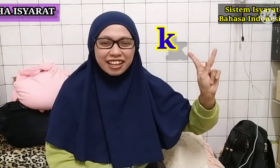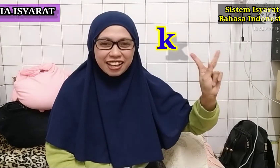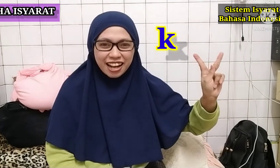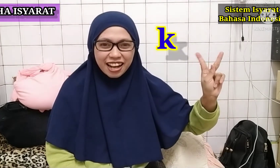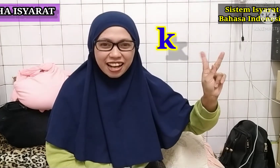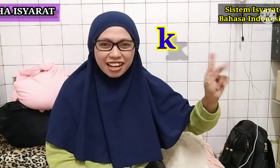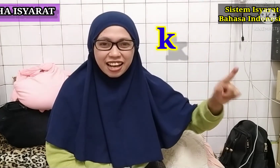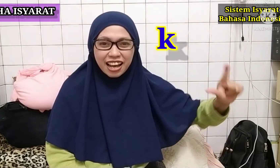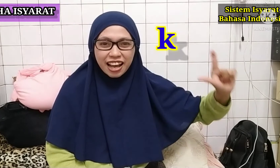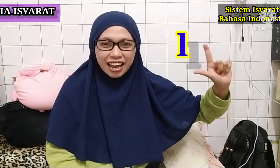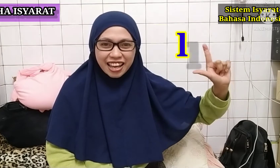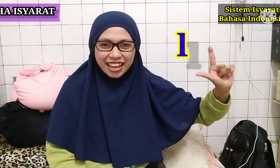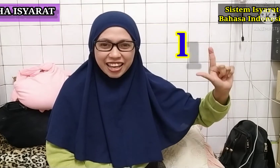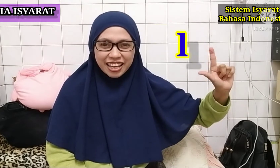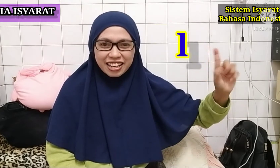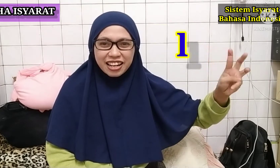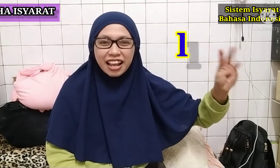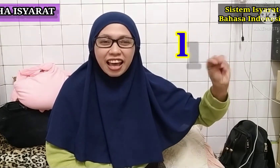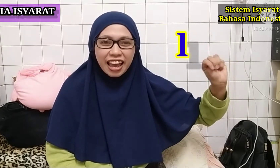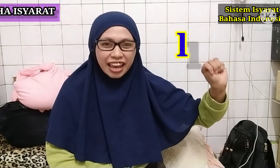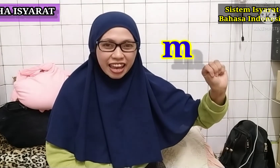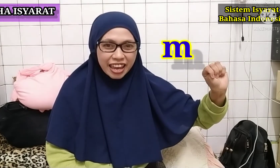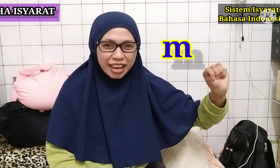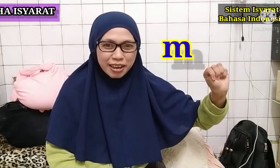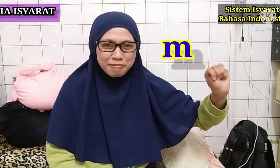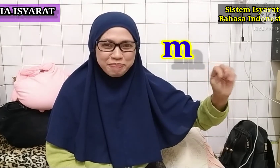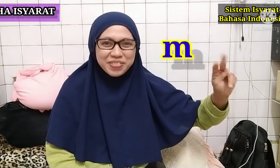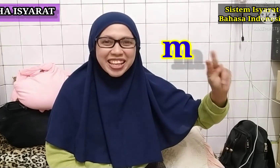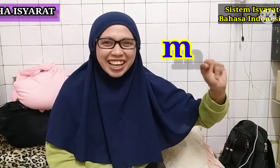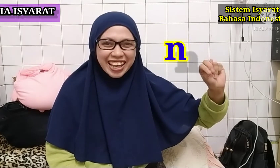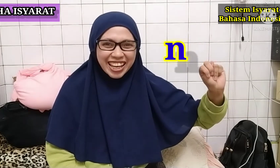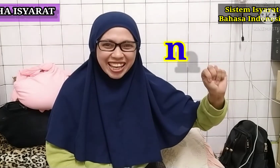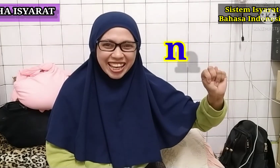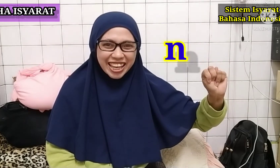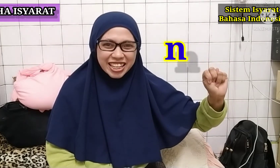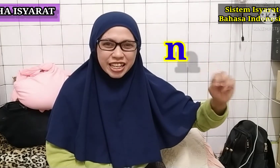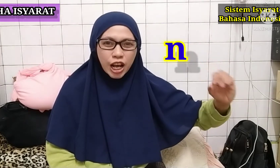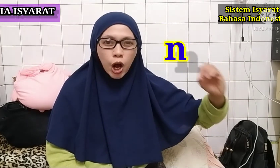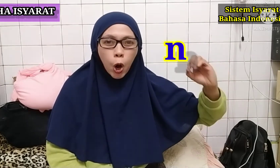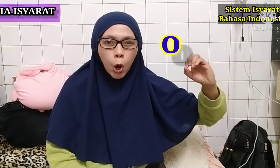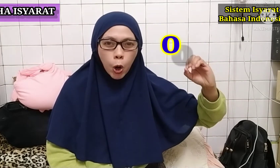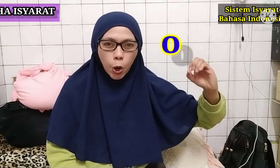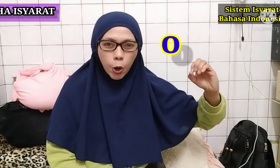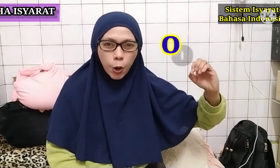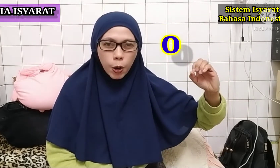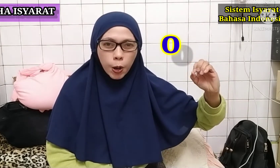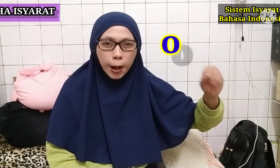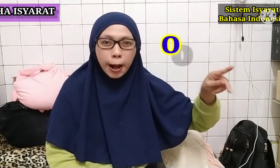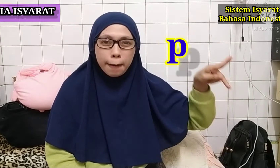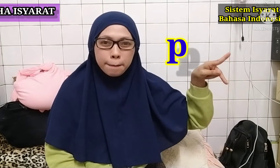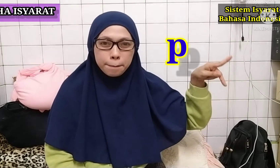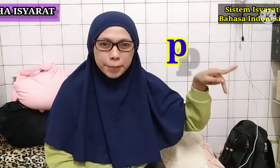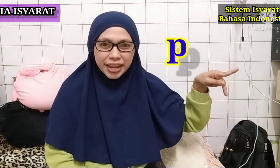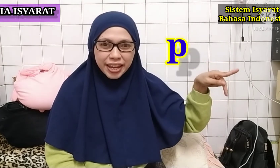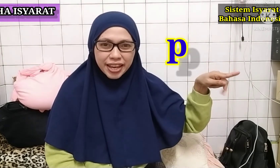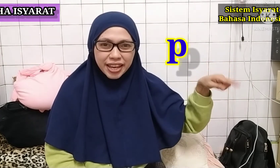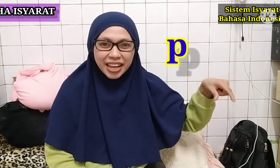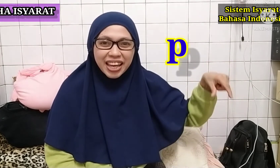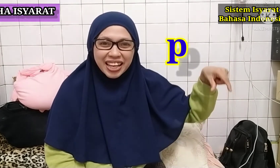K, L, M, N, O, P,